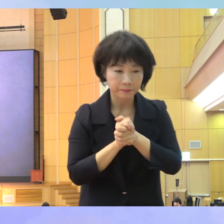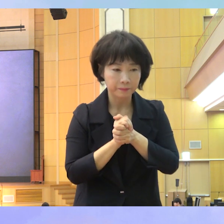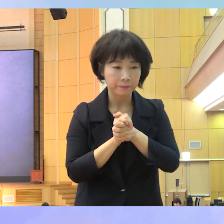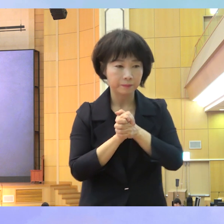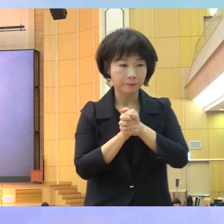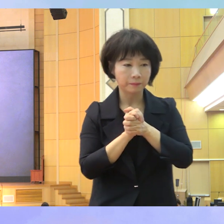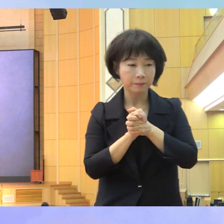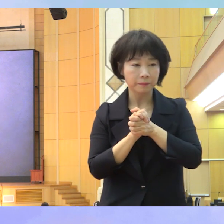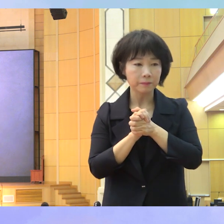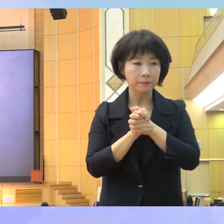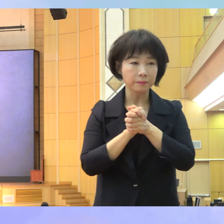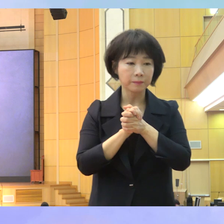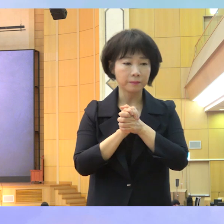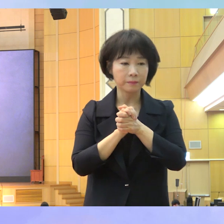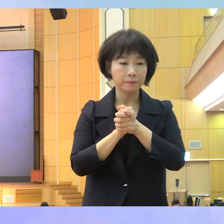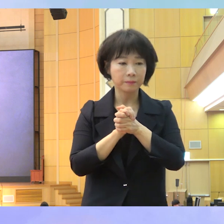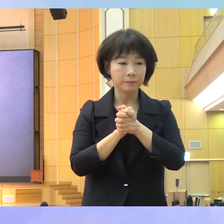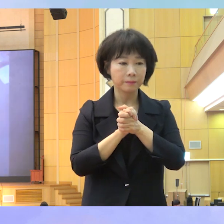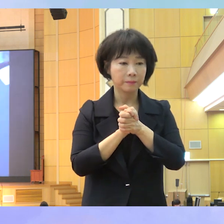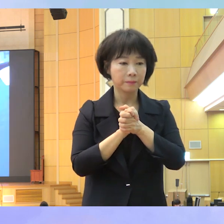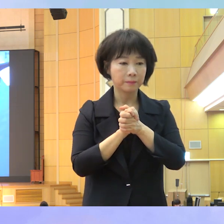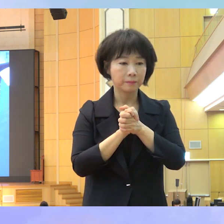아멘.